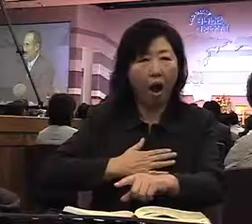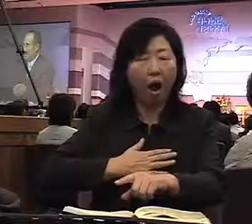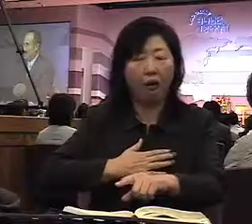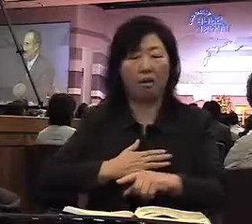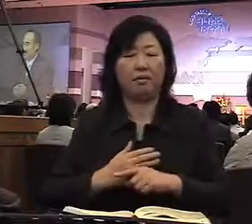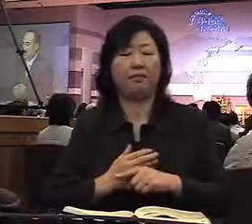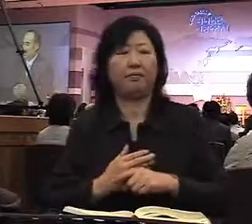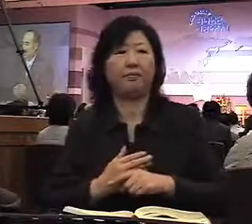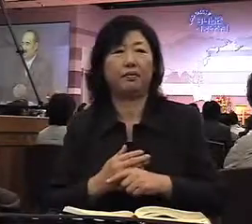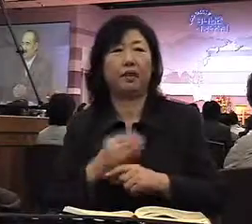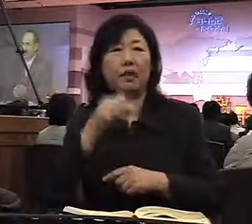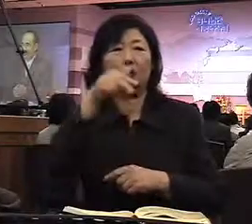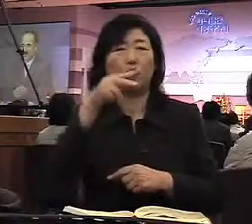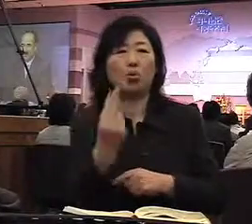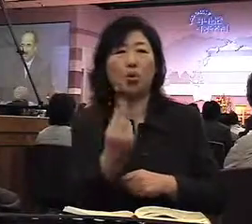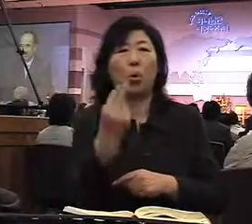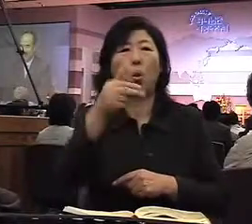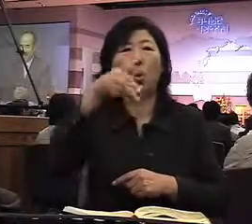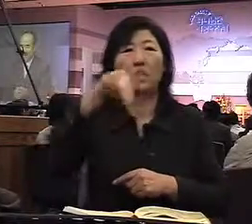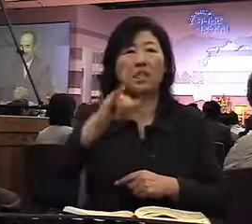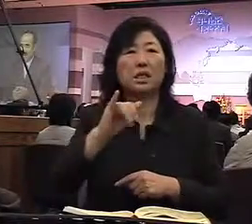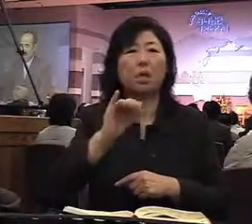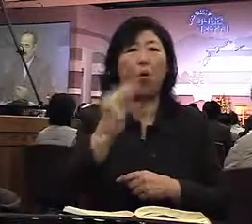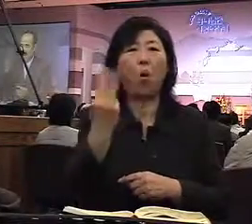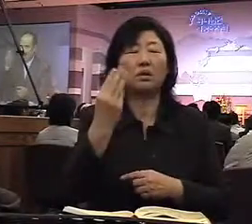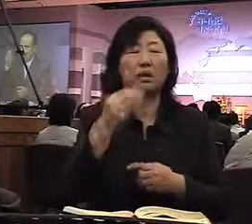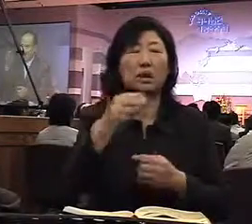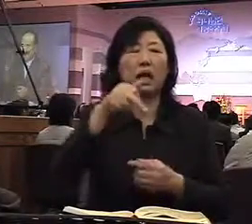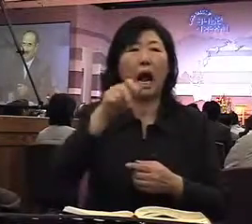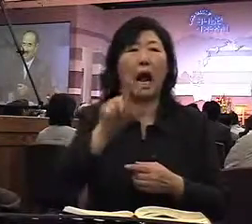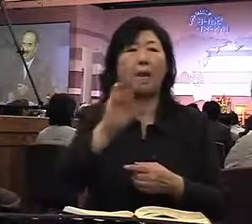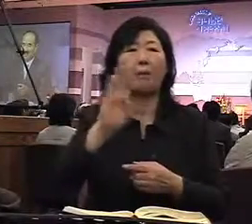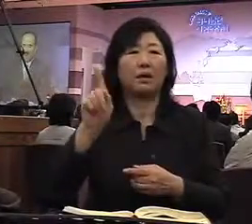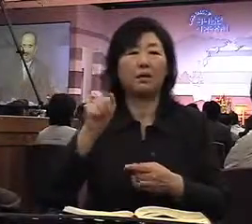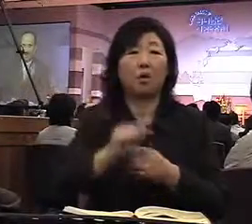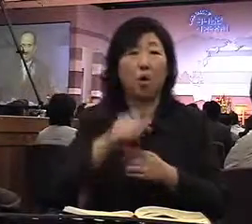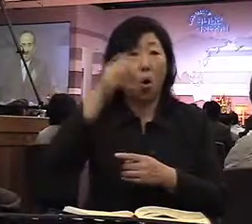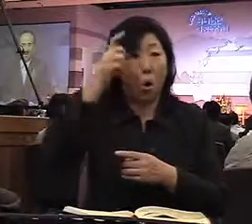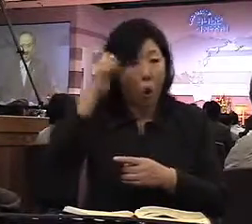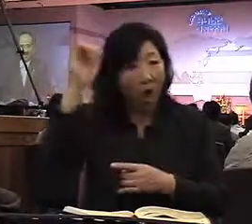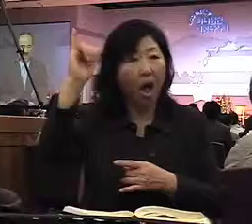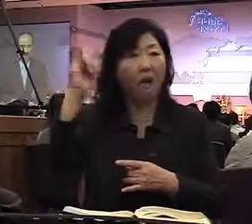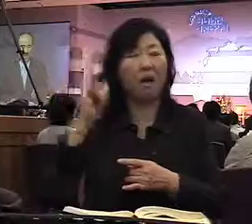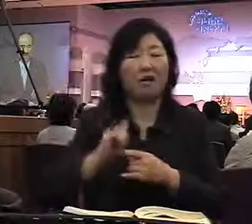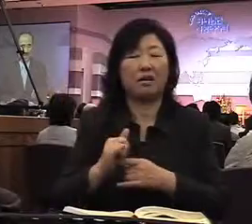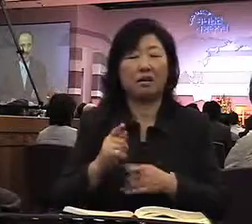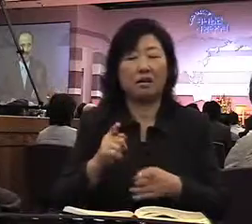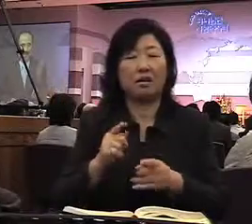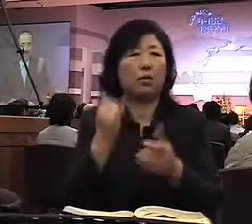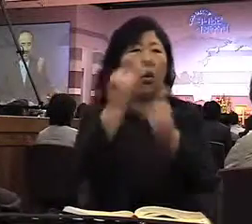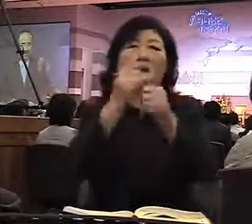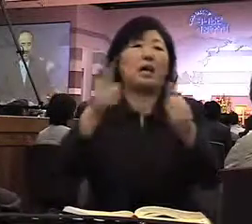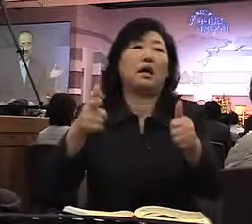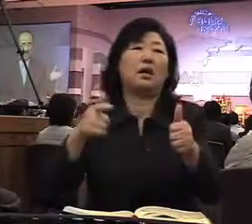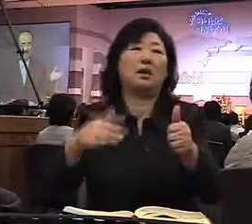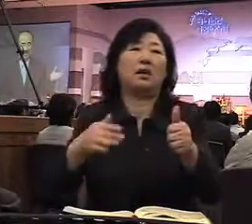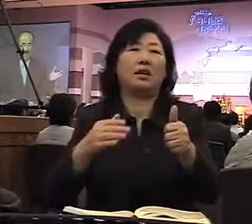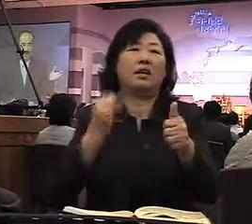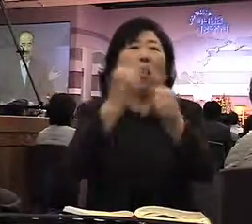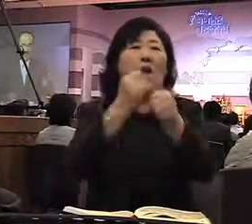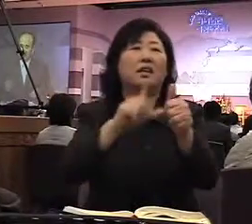하지 않았어요. 조지 워싱턴 카버는 위대합니다. 그는 결혼하지 않았어요. 왜 결혼하지 않았고 물론 이렇게 얘기했어요. 나는 결혼할 시간이